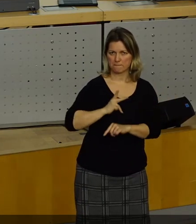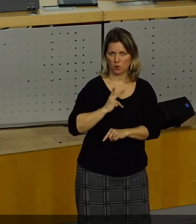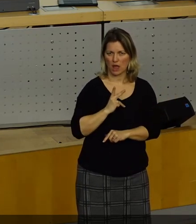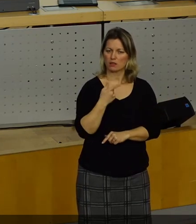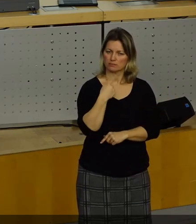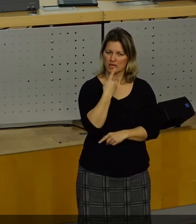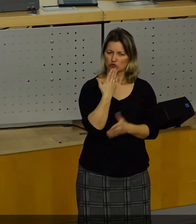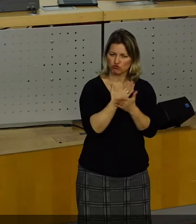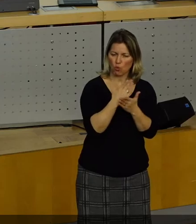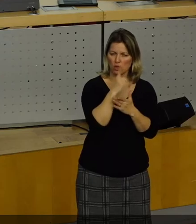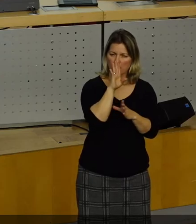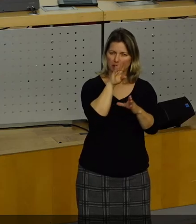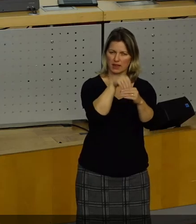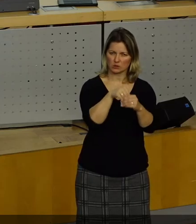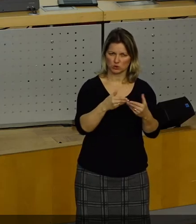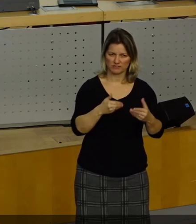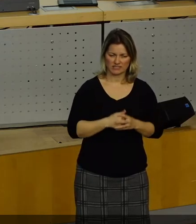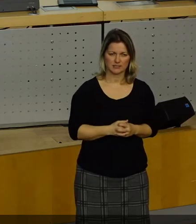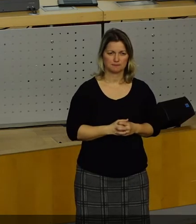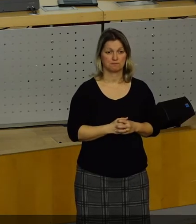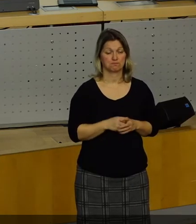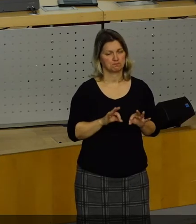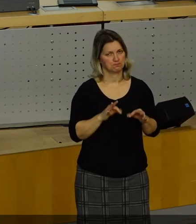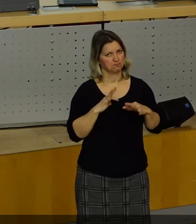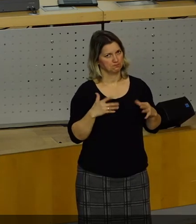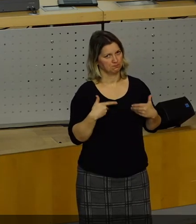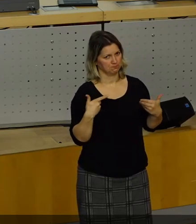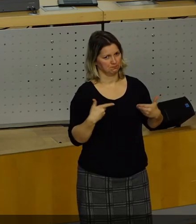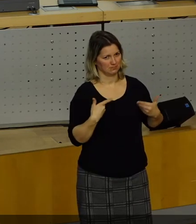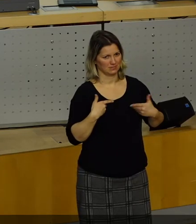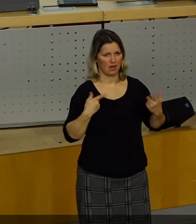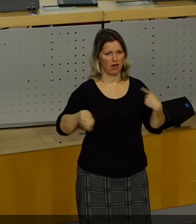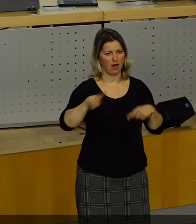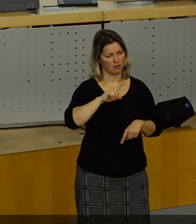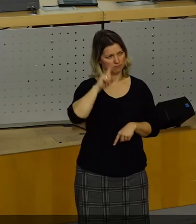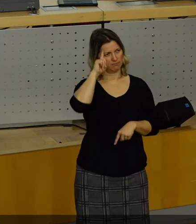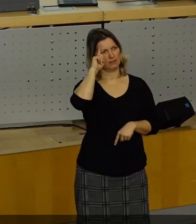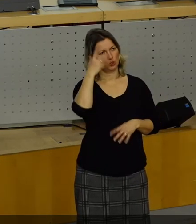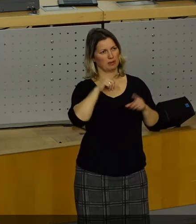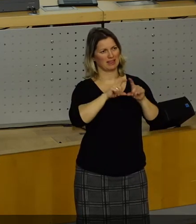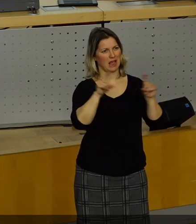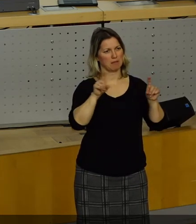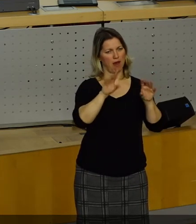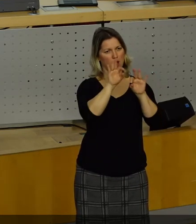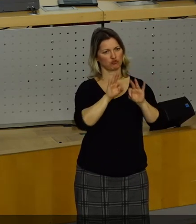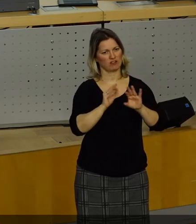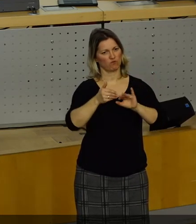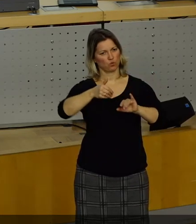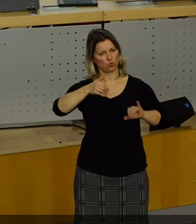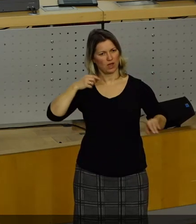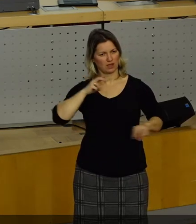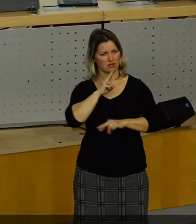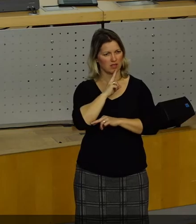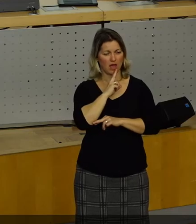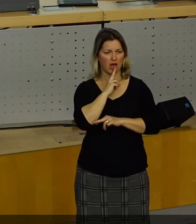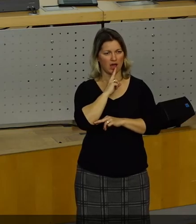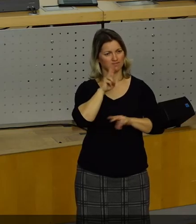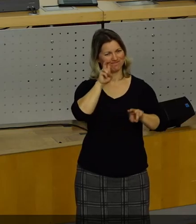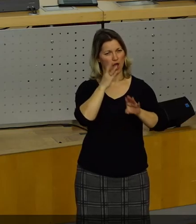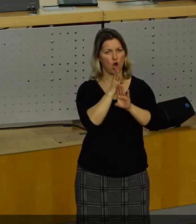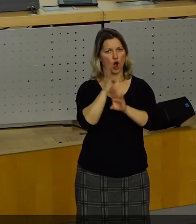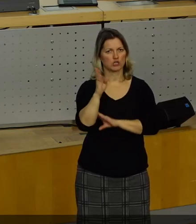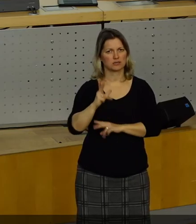gesagt. Was mich besonders freut, ist, dass unsere Einstellung zur sogenannten Ostmoderne, zur Architektur aus DDR-Zeiten sich geändert hat. Wir sehen